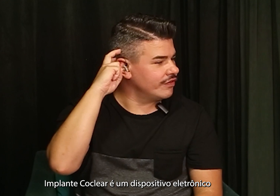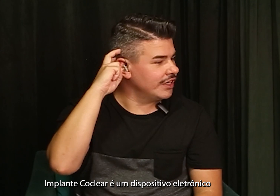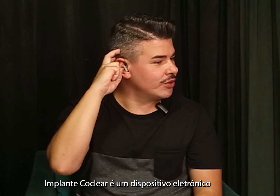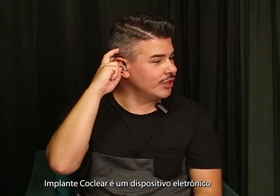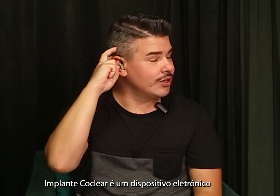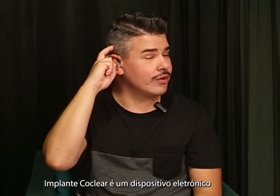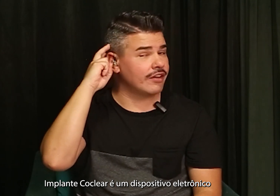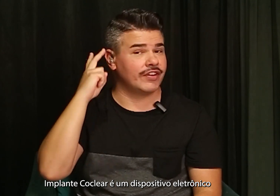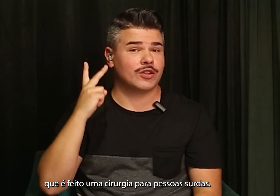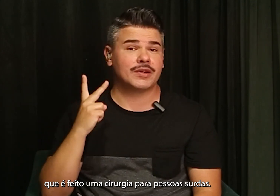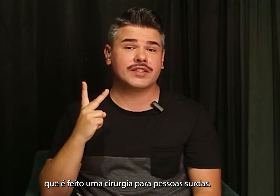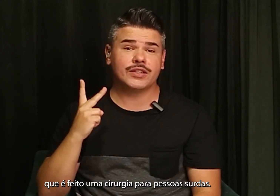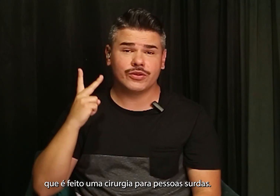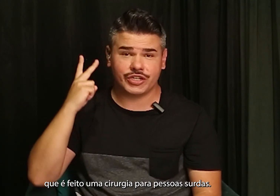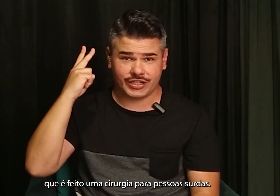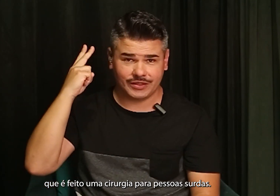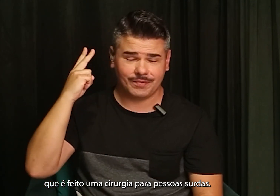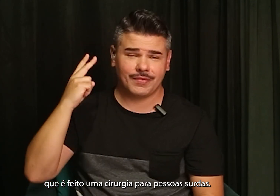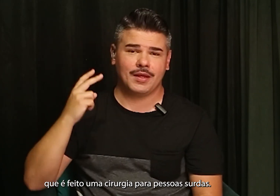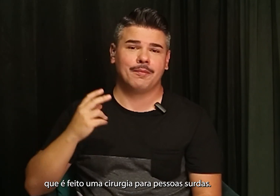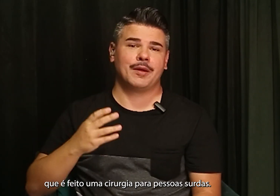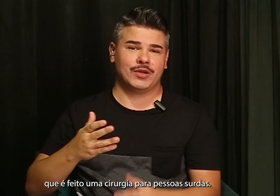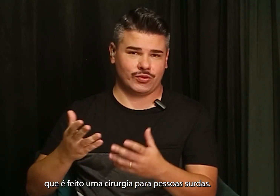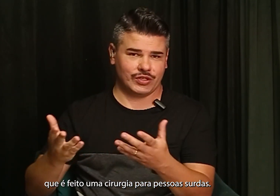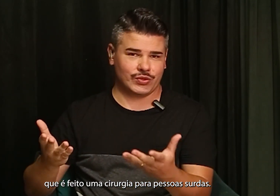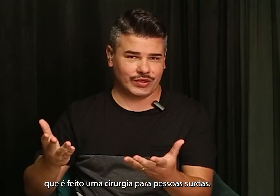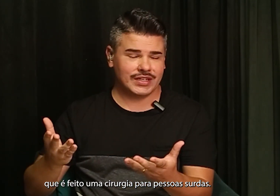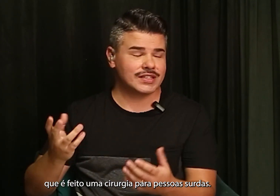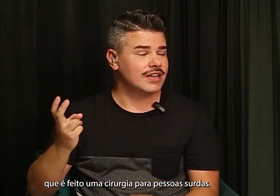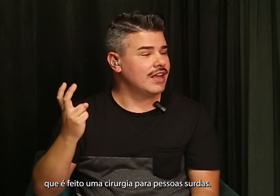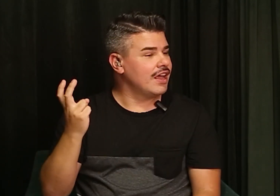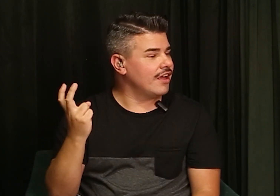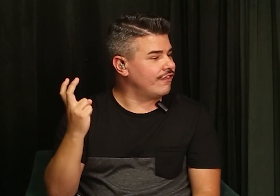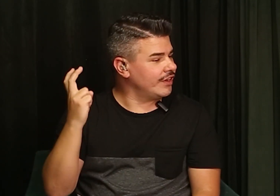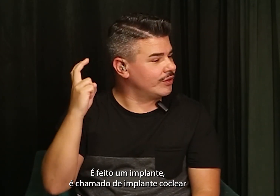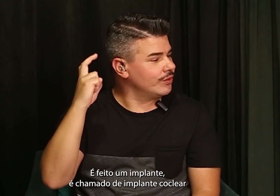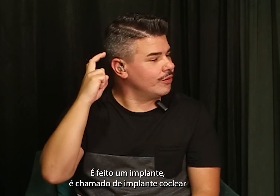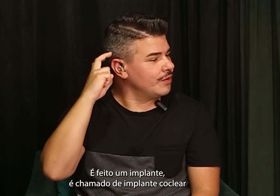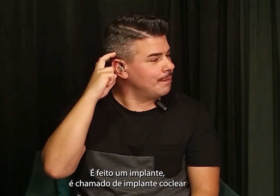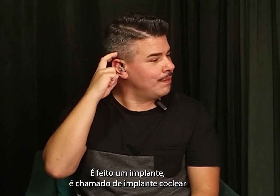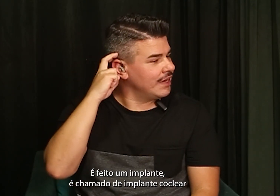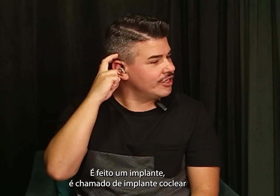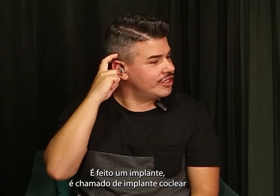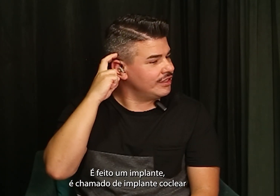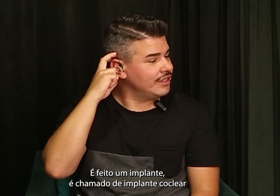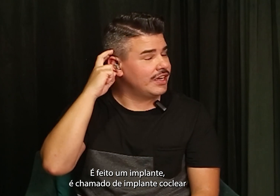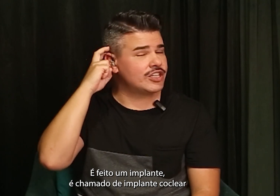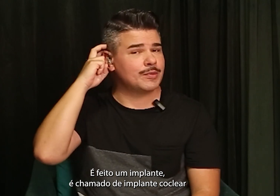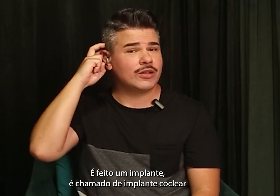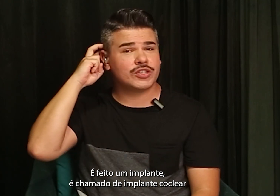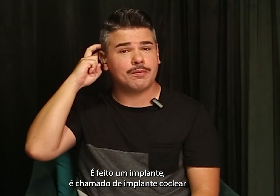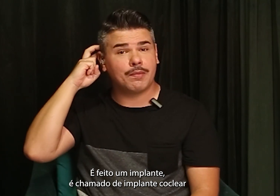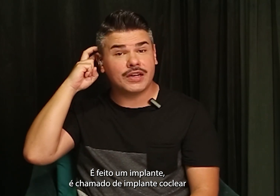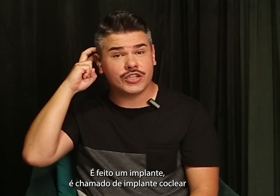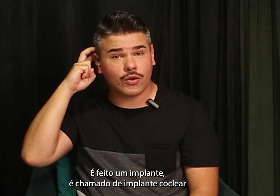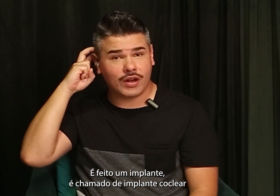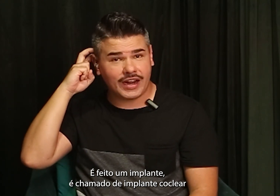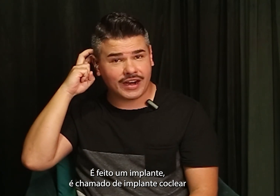dispositivo eletrônico que é feito uma cirurgia para pessoas surdas. É feito um implante e é chamado de implante